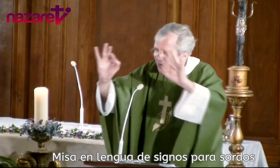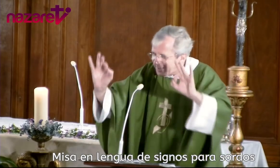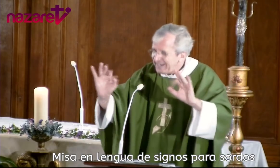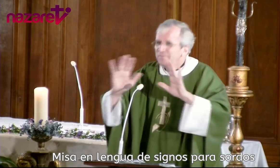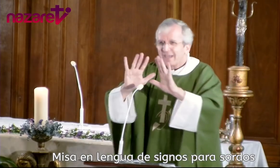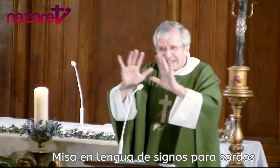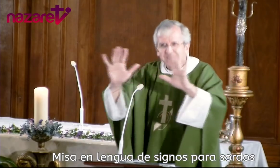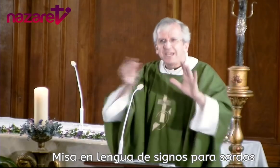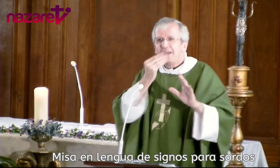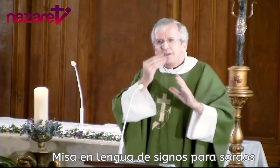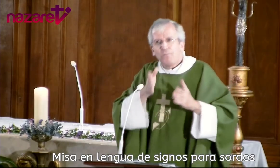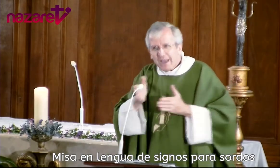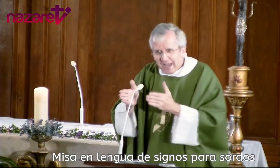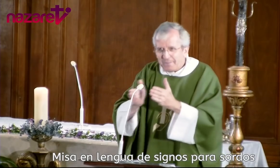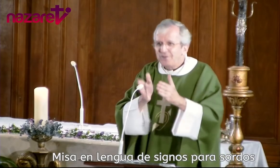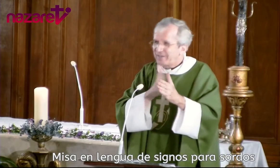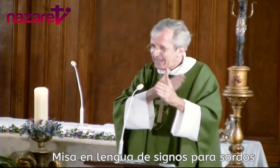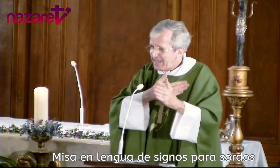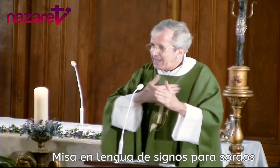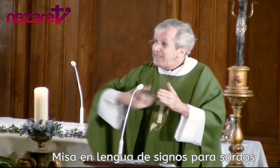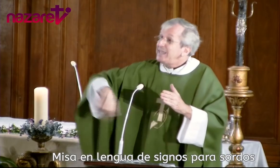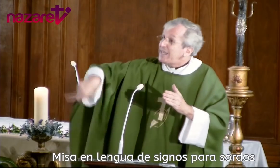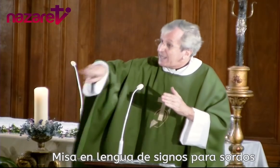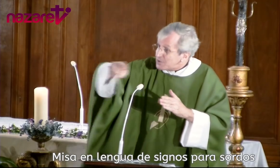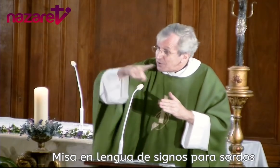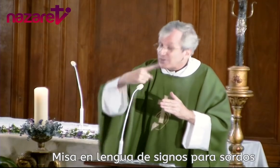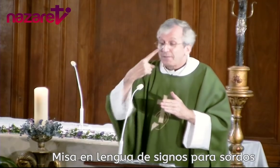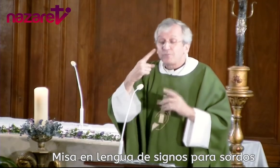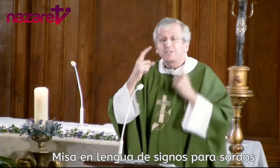orden, ese buen camino que quiere y que nosotros debemos ser,